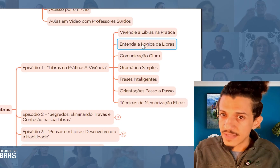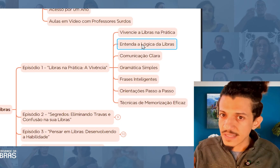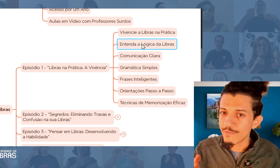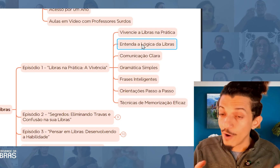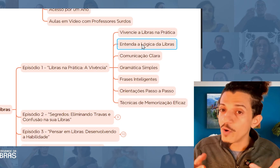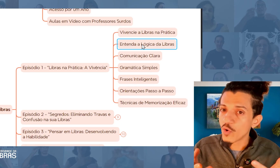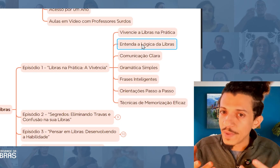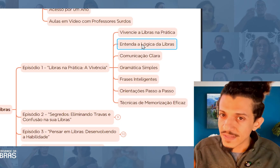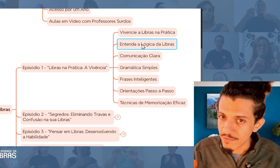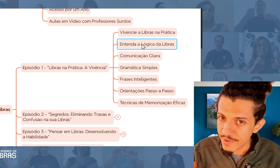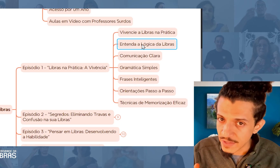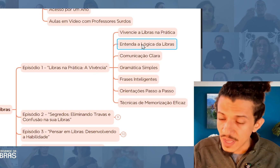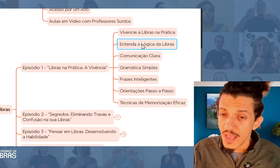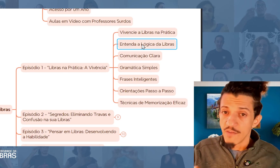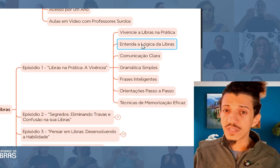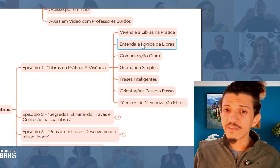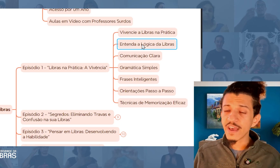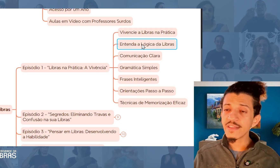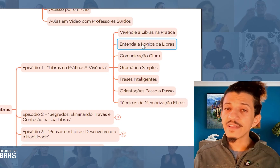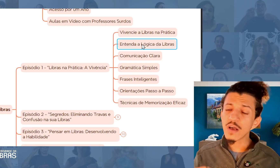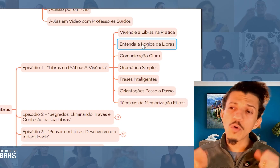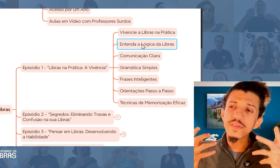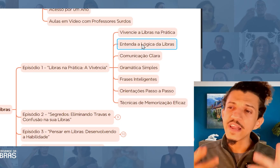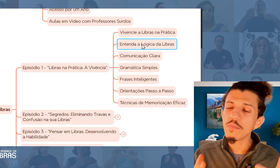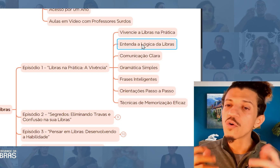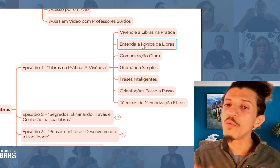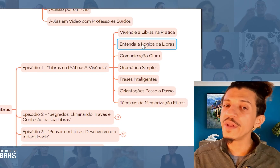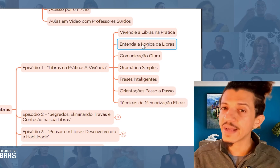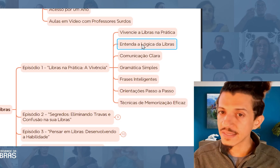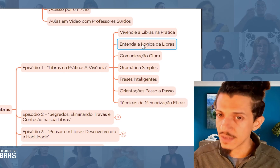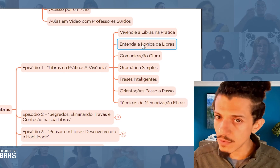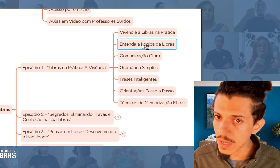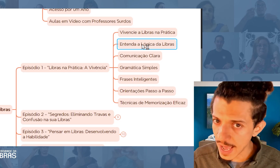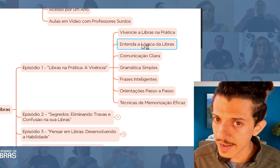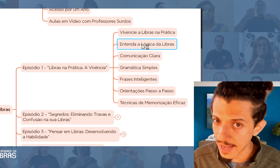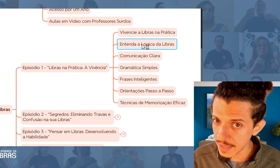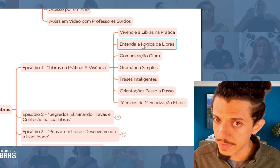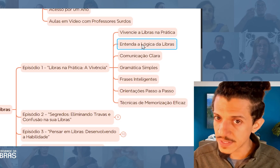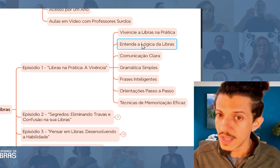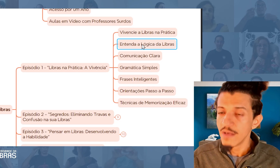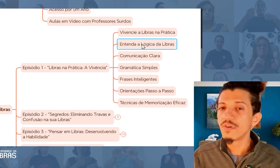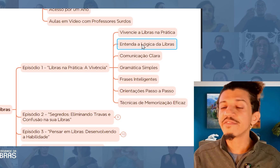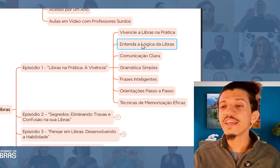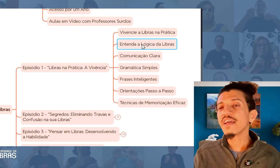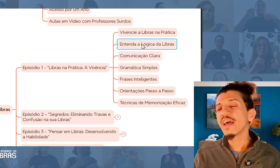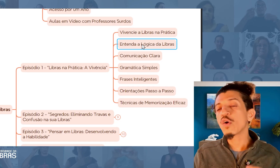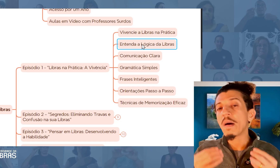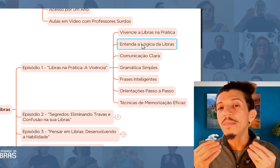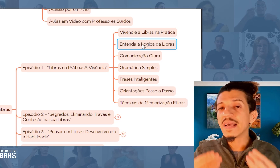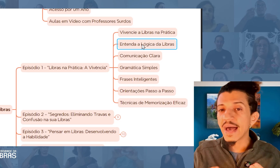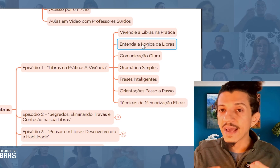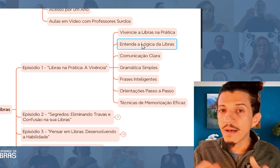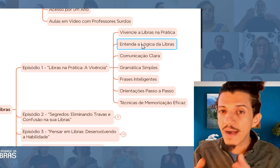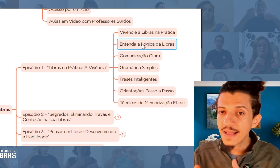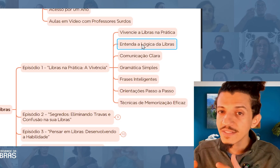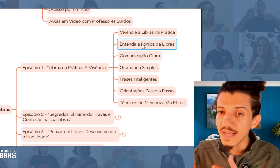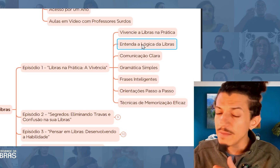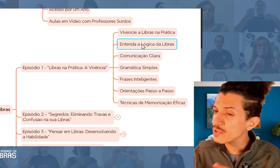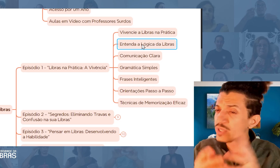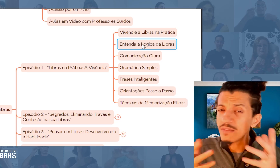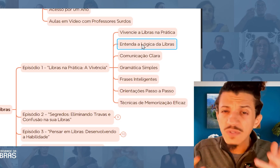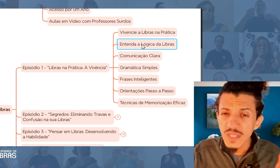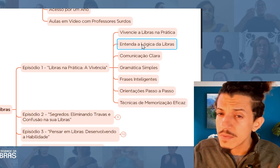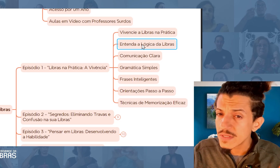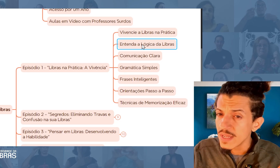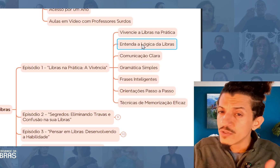feitos dessa forma como eles são feitos, você vai entender como ter uma comunicação clara na Libras, você vai entender como aplicar a gramática da Libras